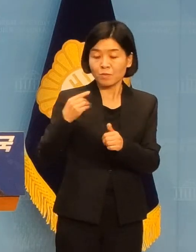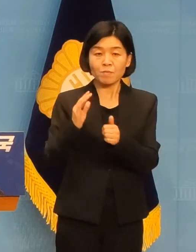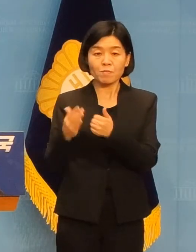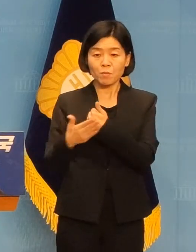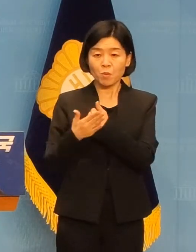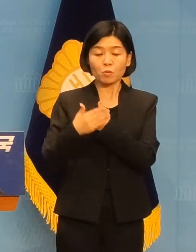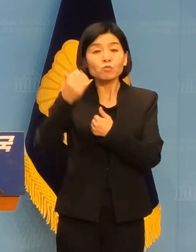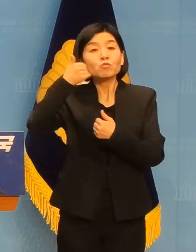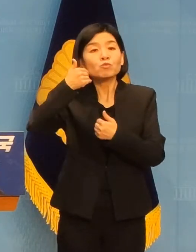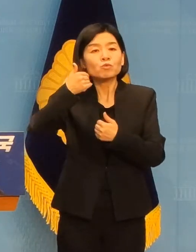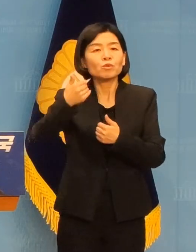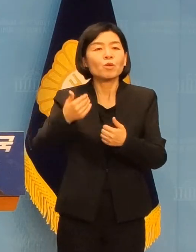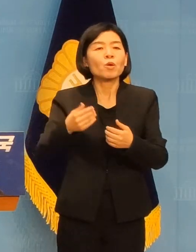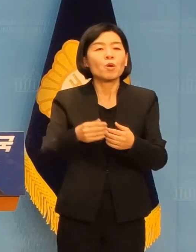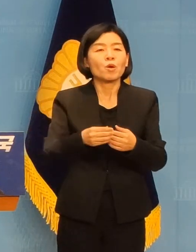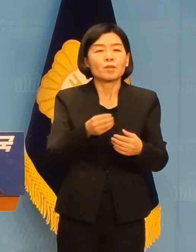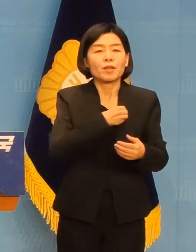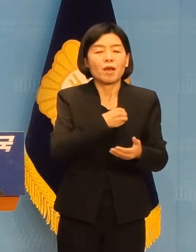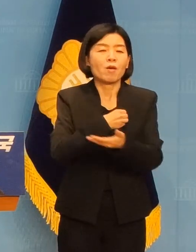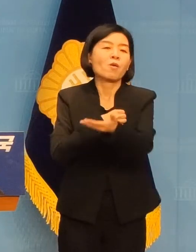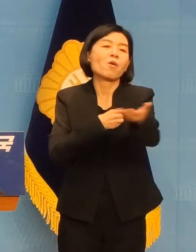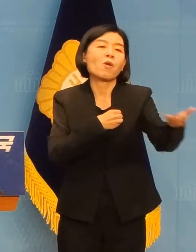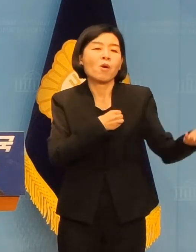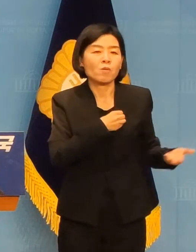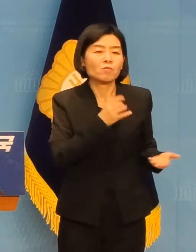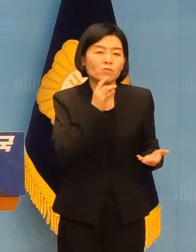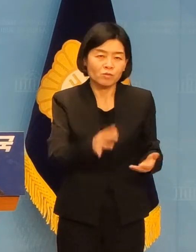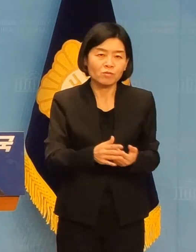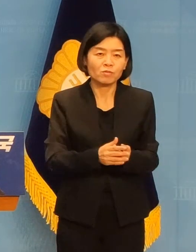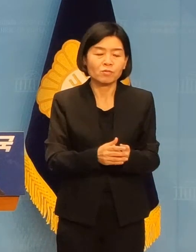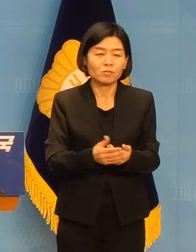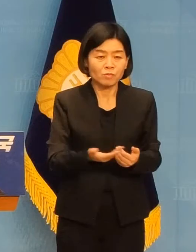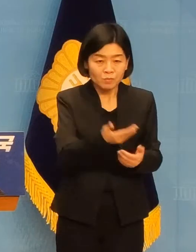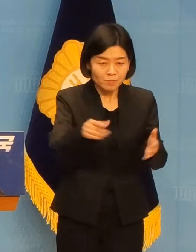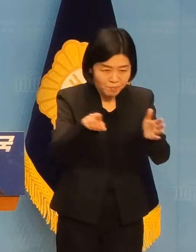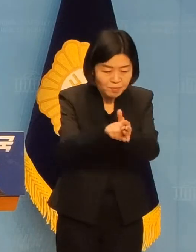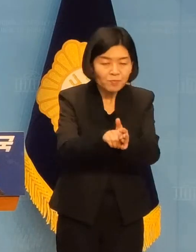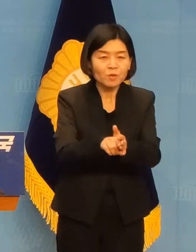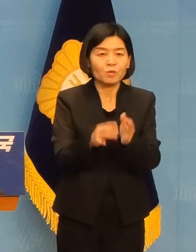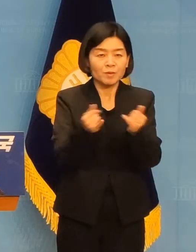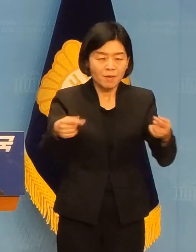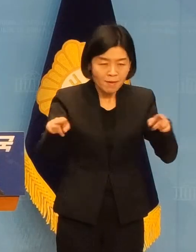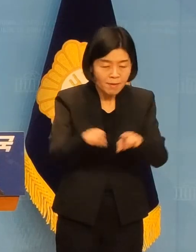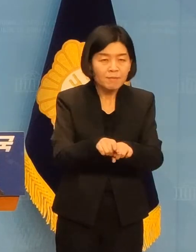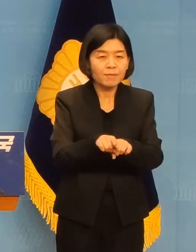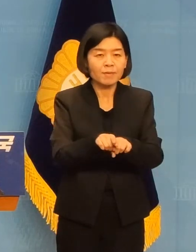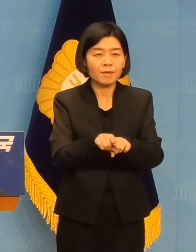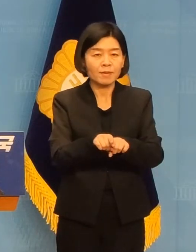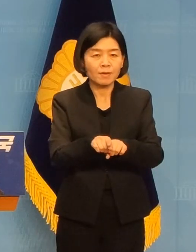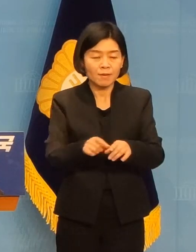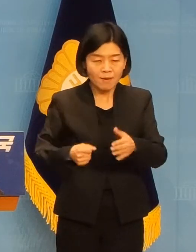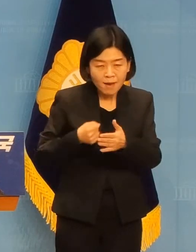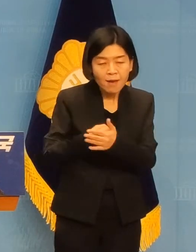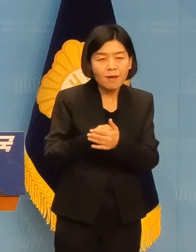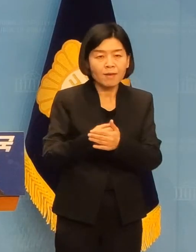당원 여러분입니다. 당원을 믿고 국민과 함께 거침없이